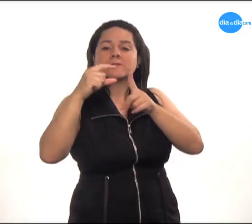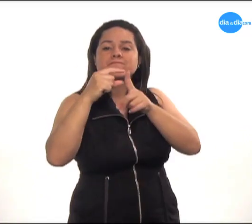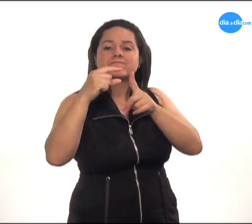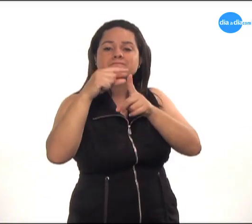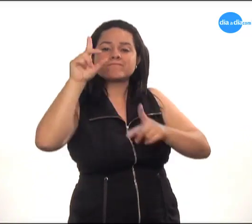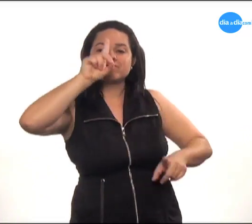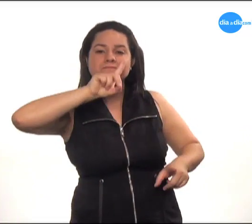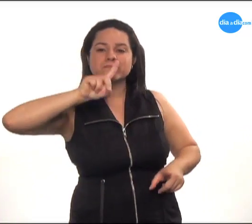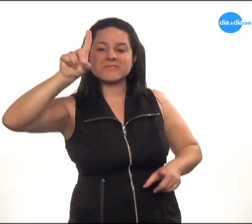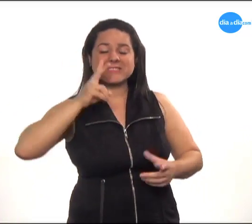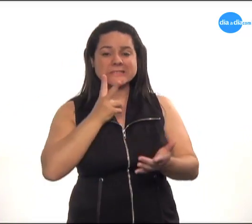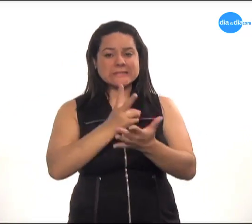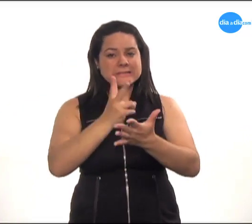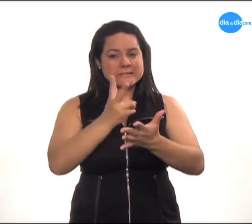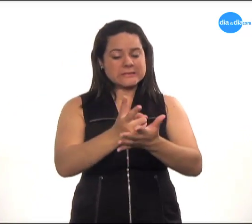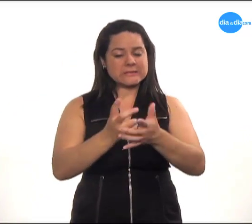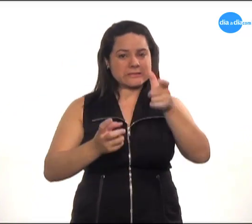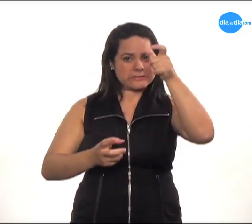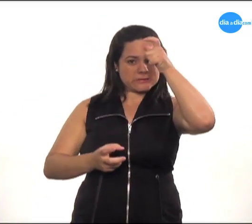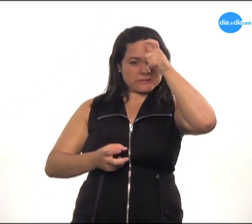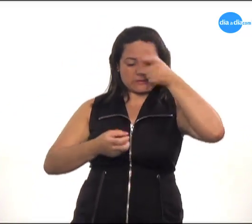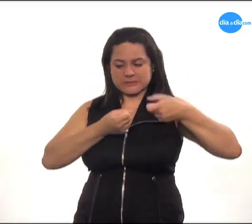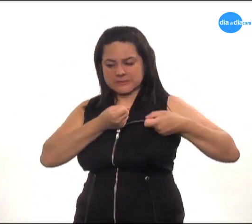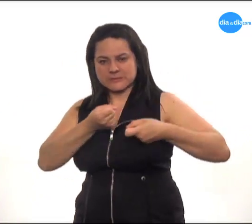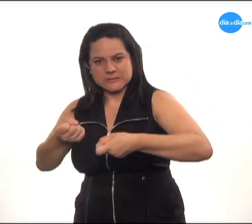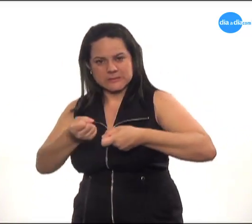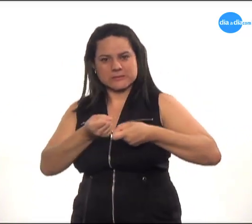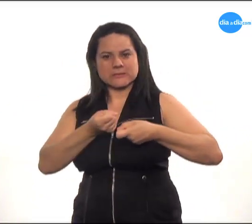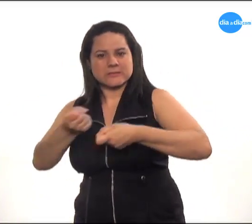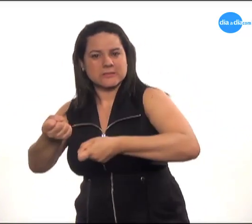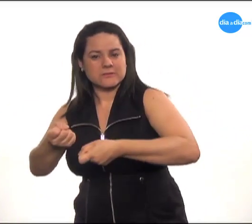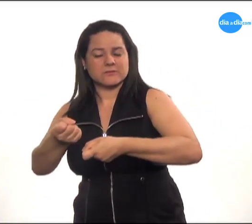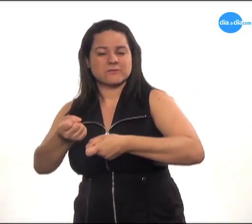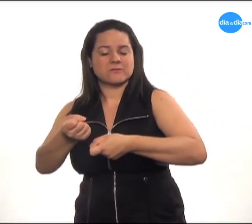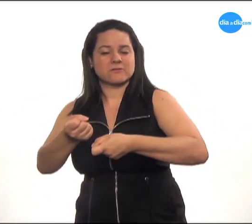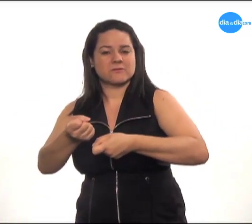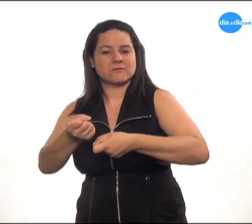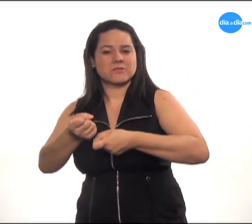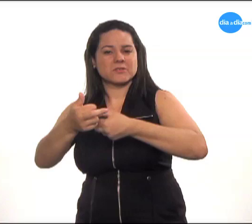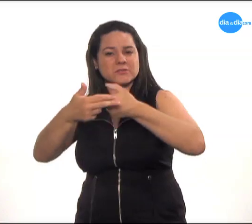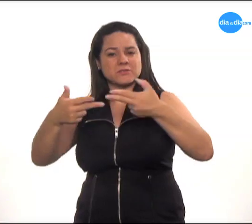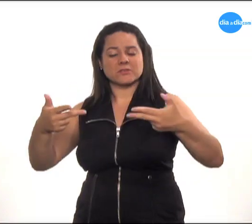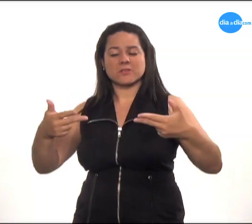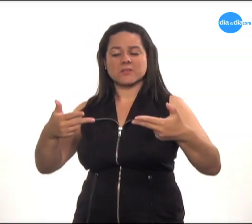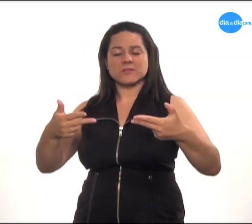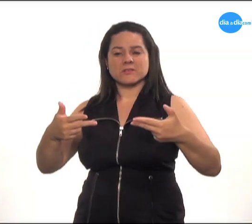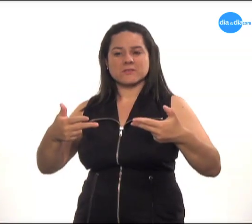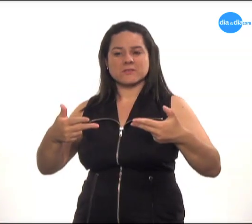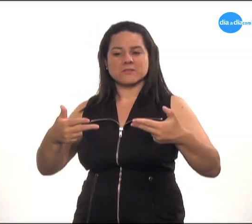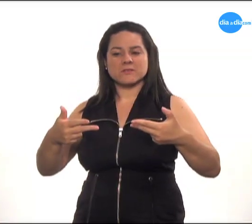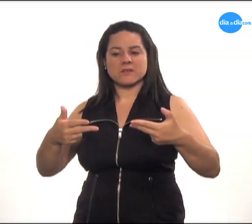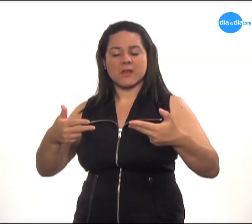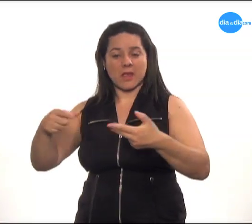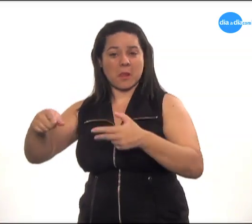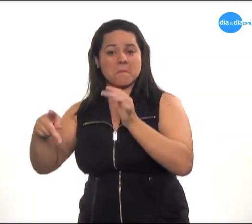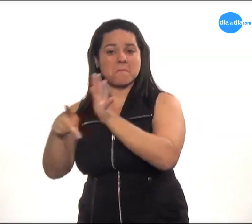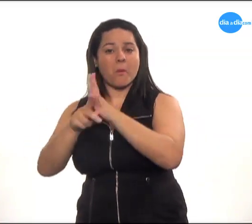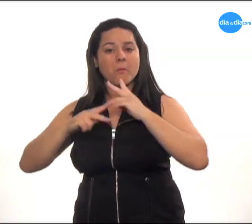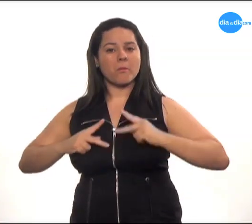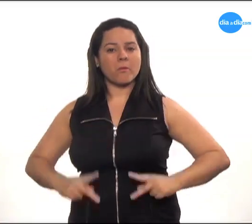que Satanás tentou também para usar todo o poder divino dele para não ter que passar por